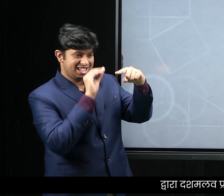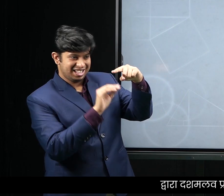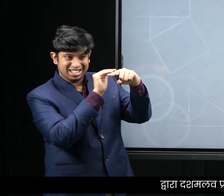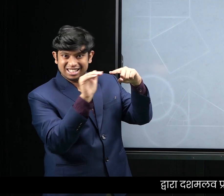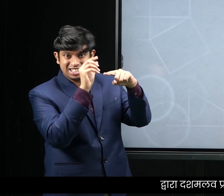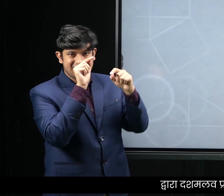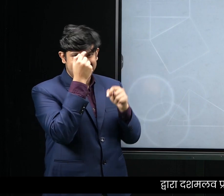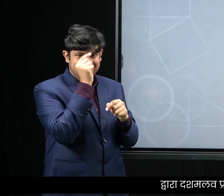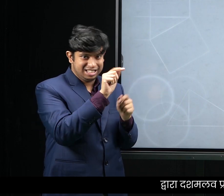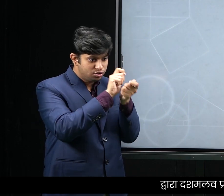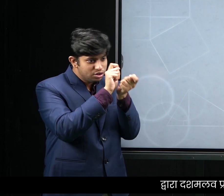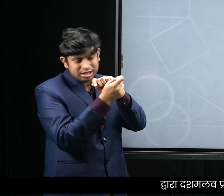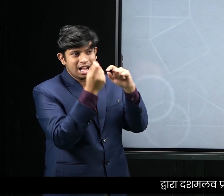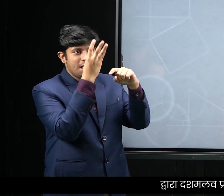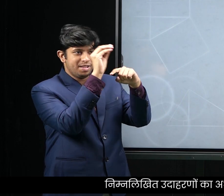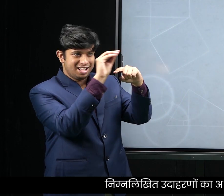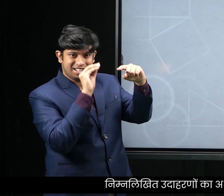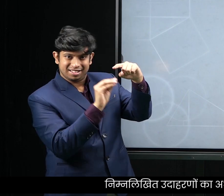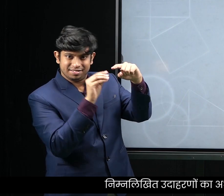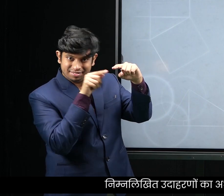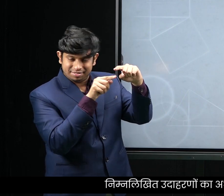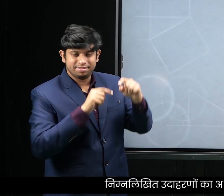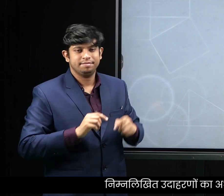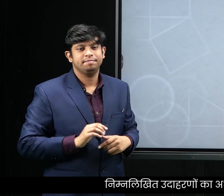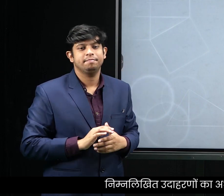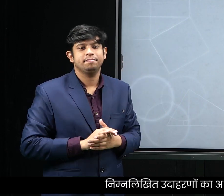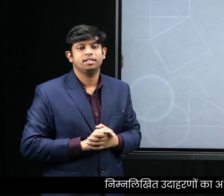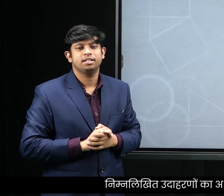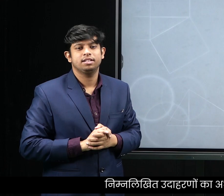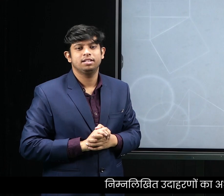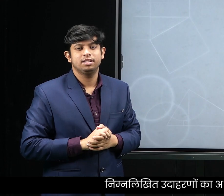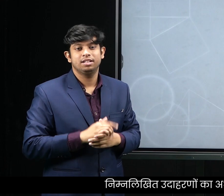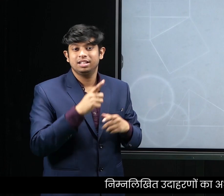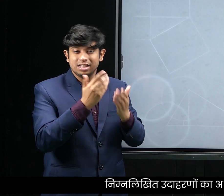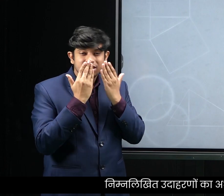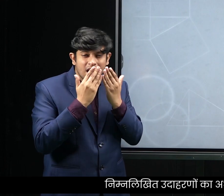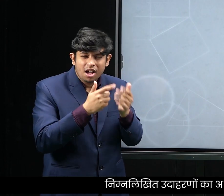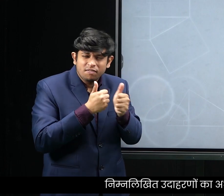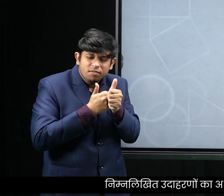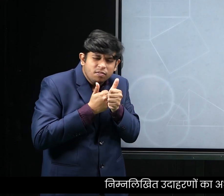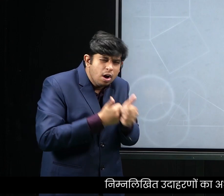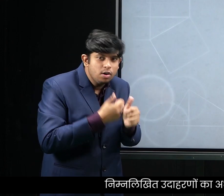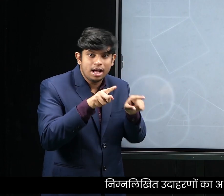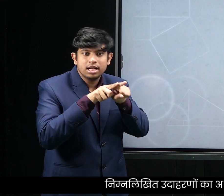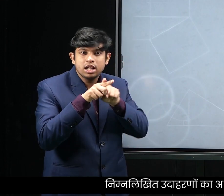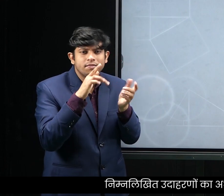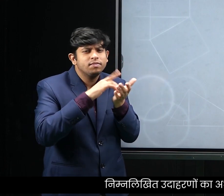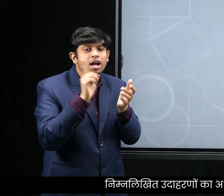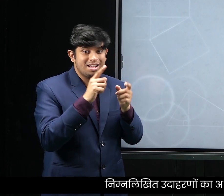दशमलव प्रतिनिधित्व मिलता है। निम्नलिखित उदाहरणों का अध्ययन करें जहां शेषफल हमेशा शून्य है।